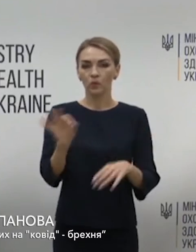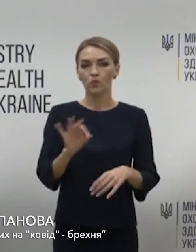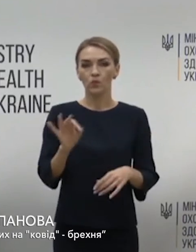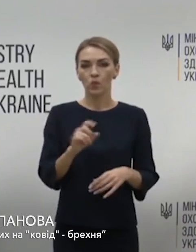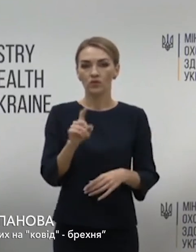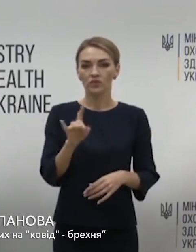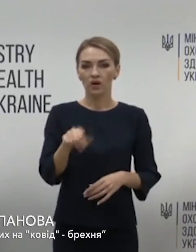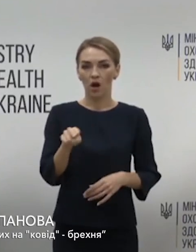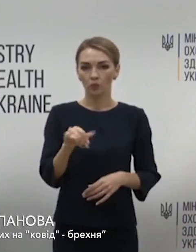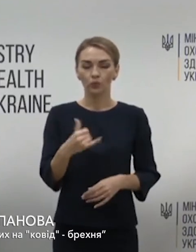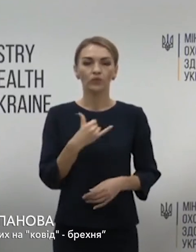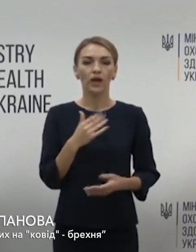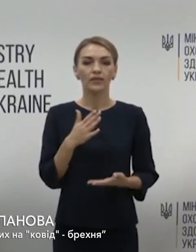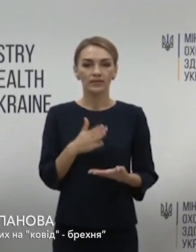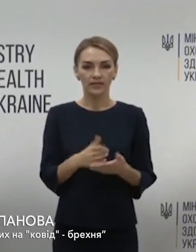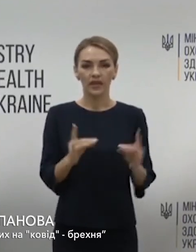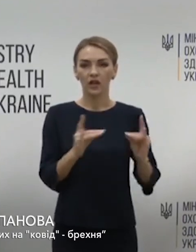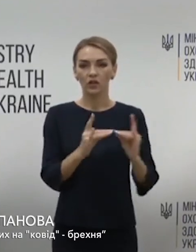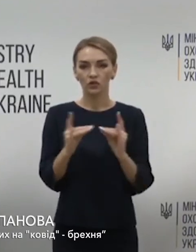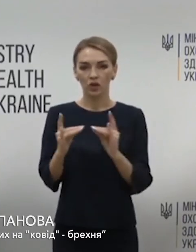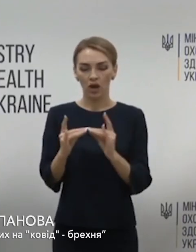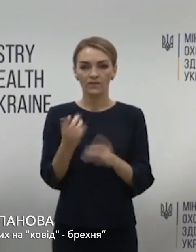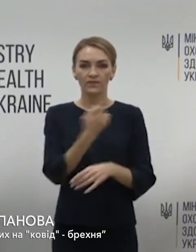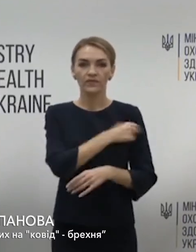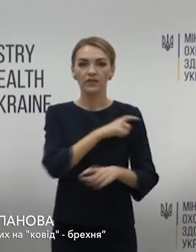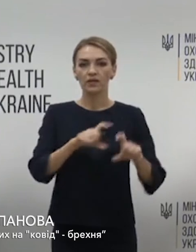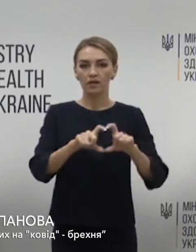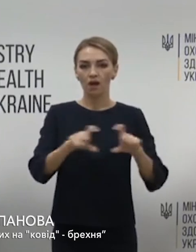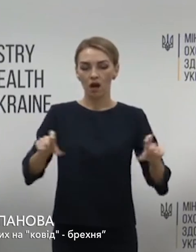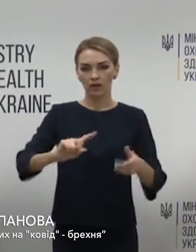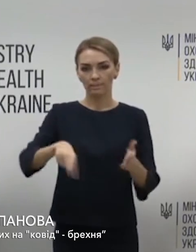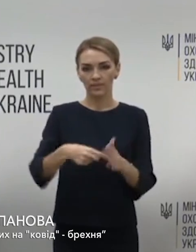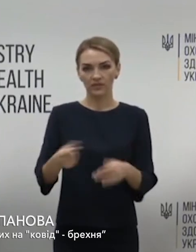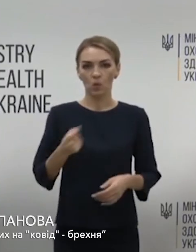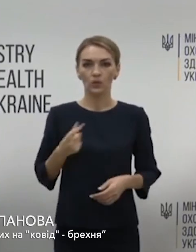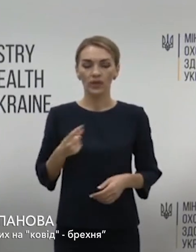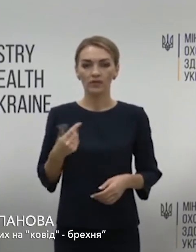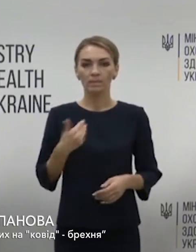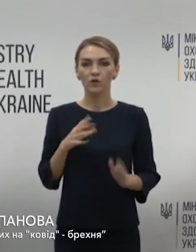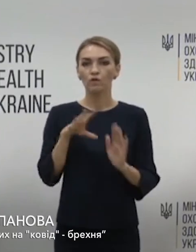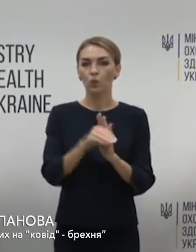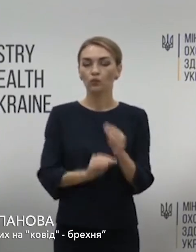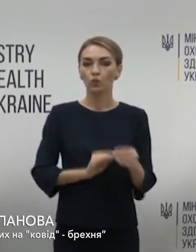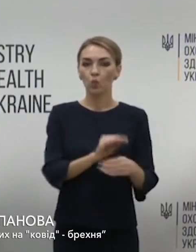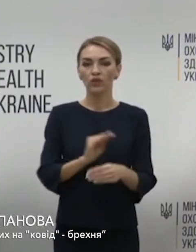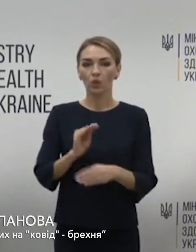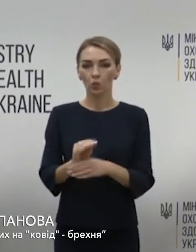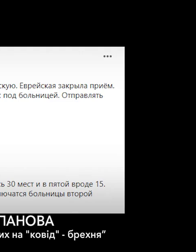зраду. У нас є ліжка в лікарнях міста Одеси. Ми вводимо додаткові